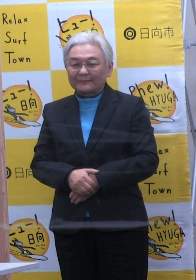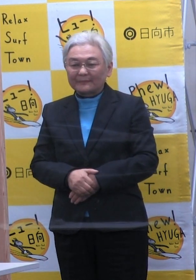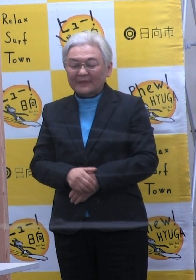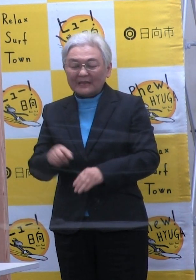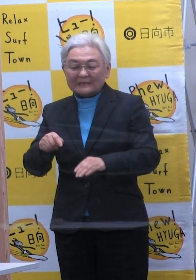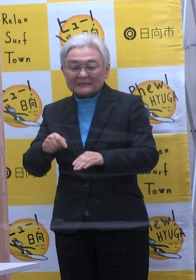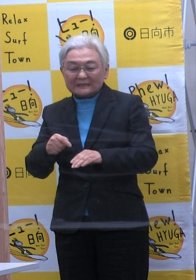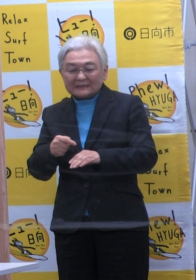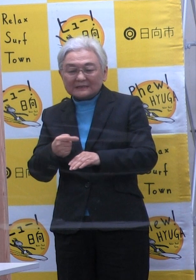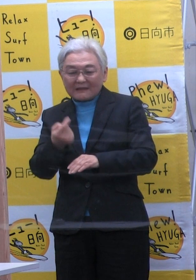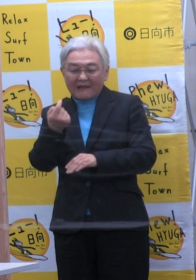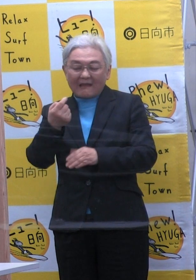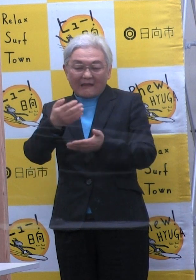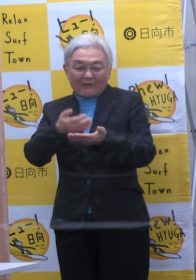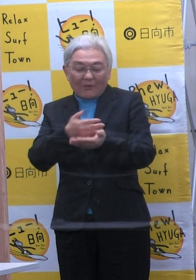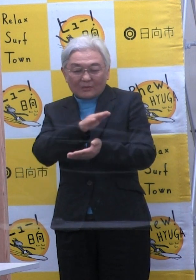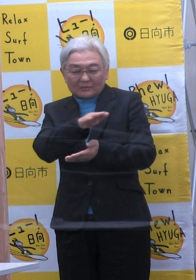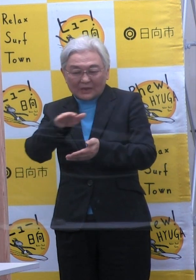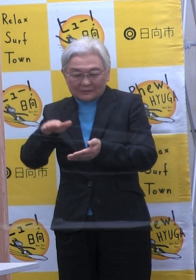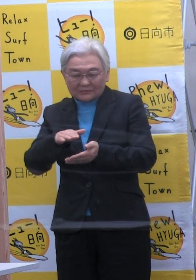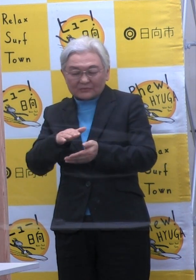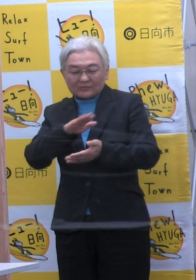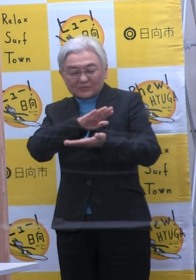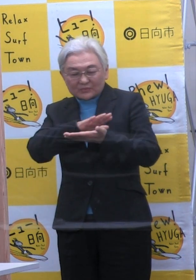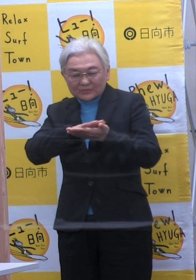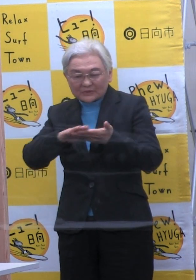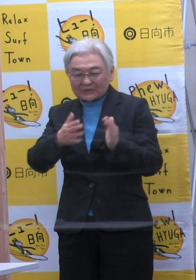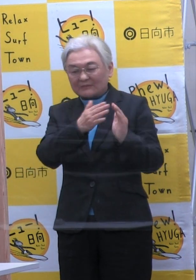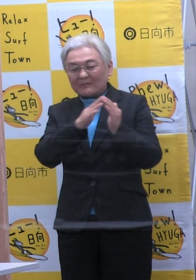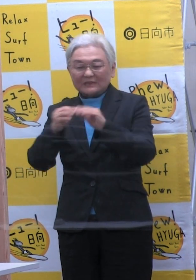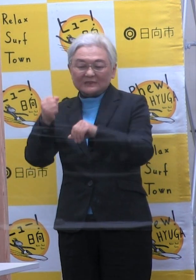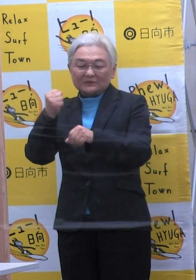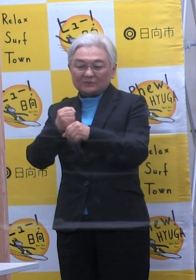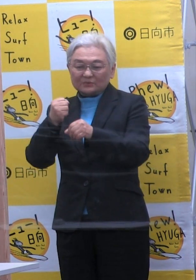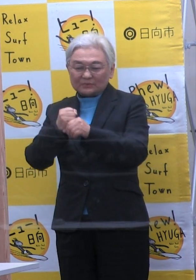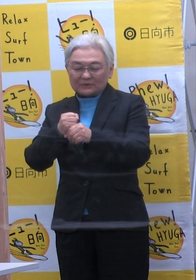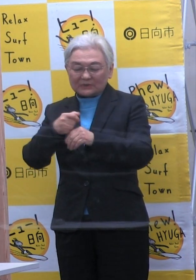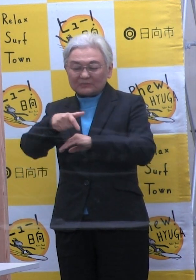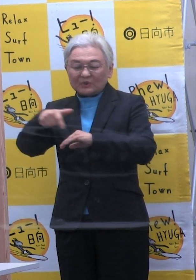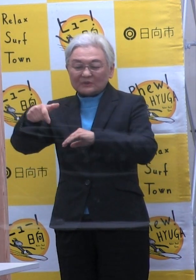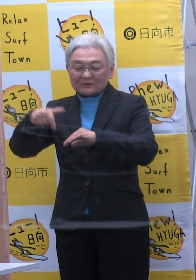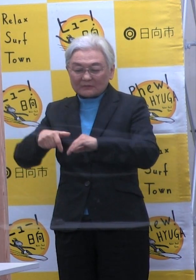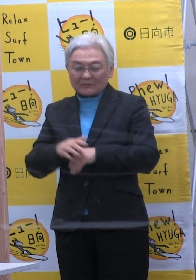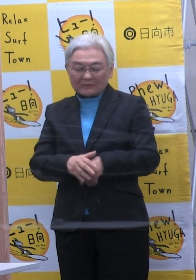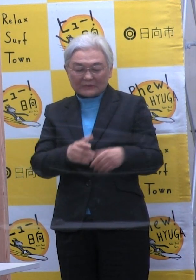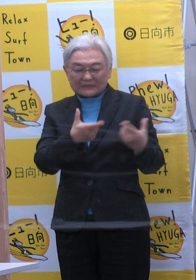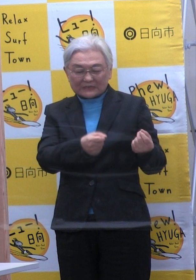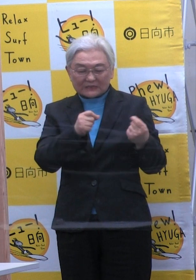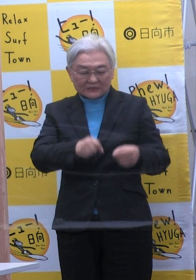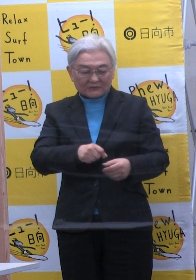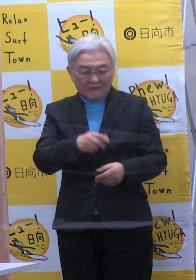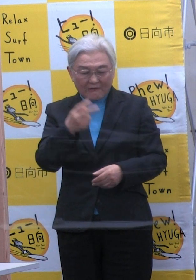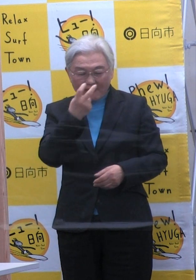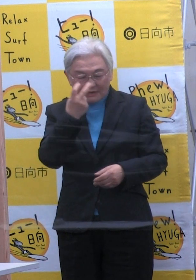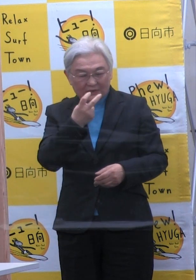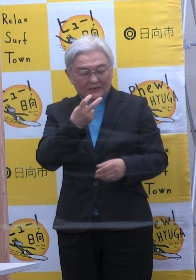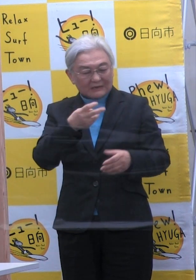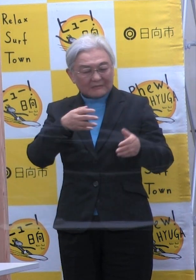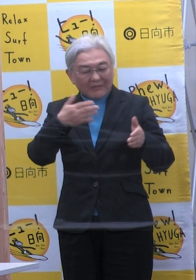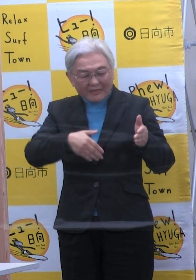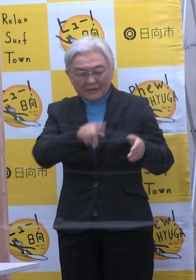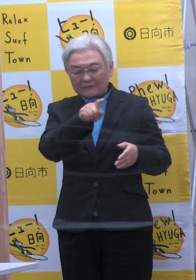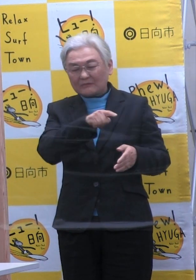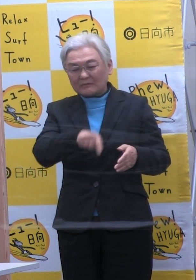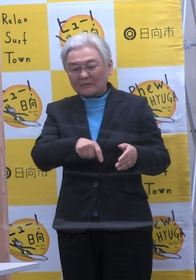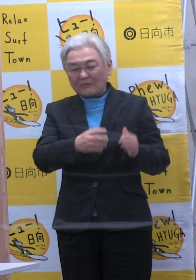自然が残る美しいまちづくりプロジェクトとして、適切な管理が行われていない空き家が、地域